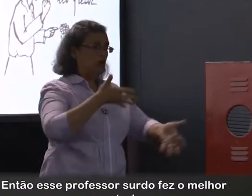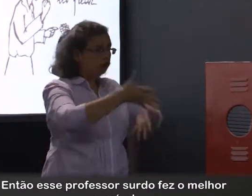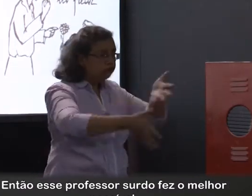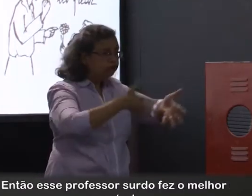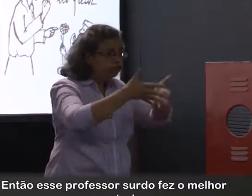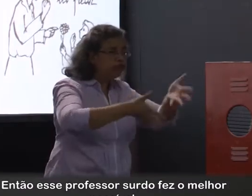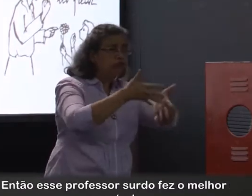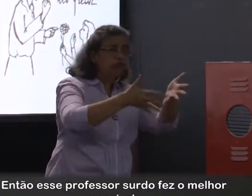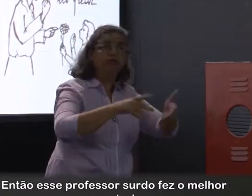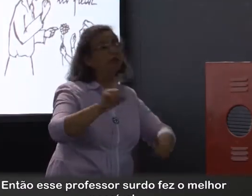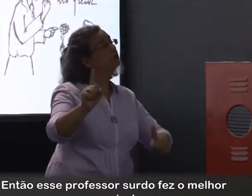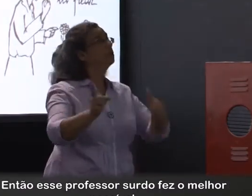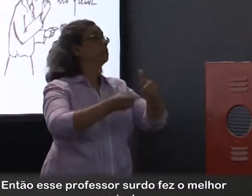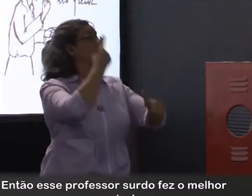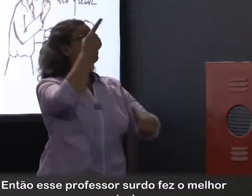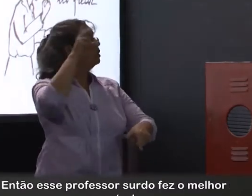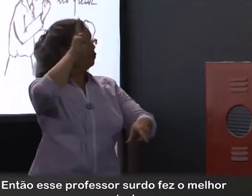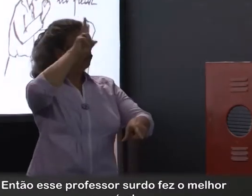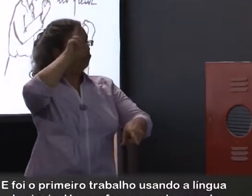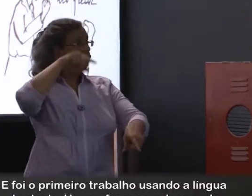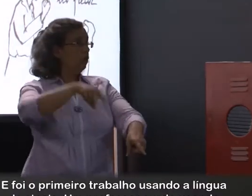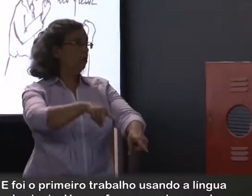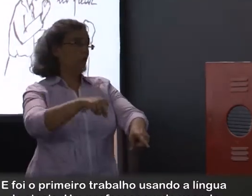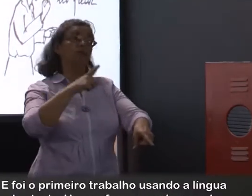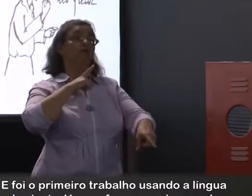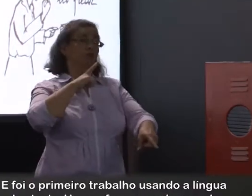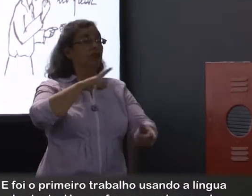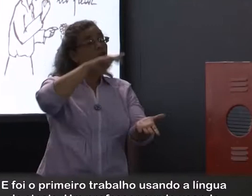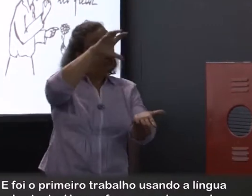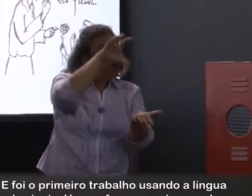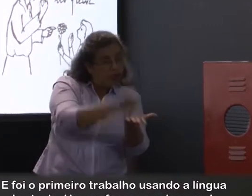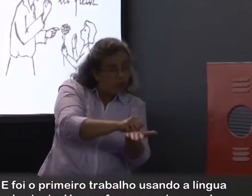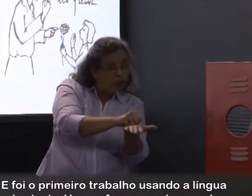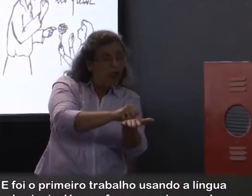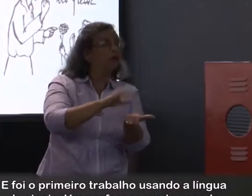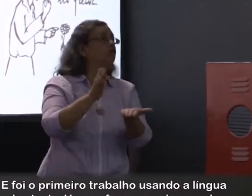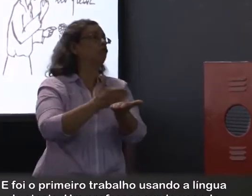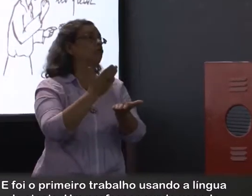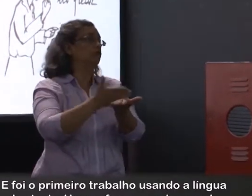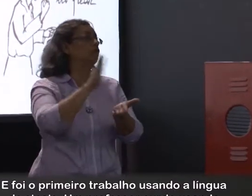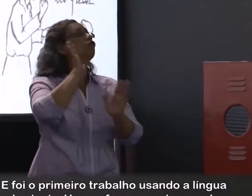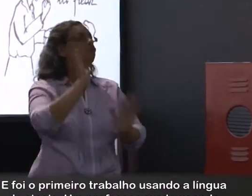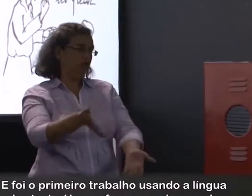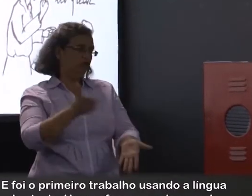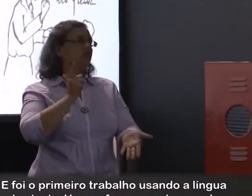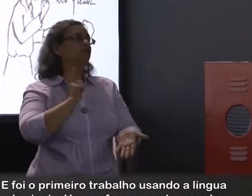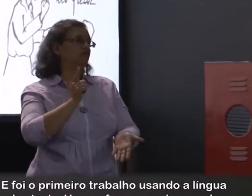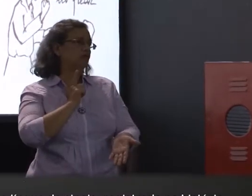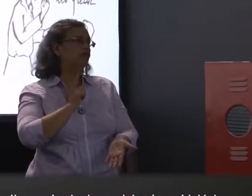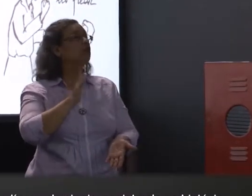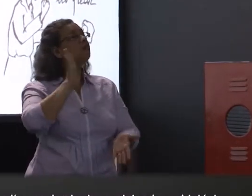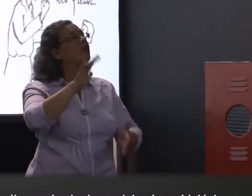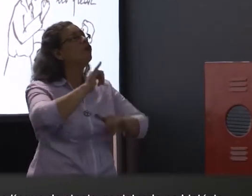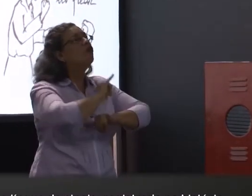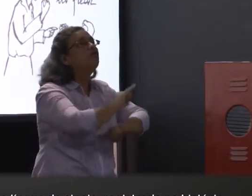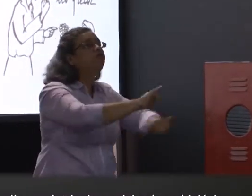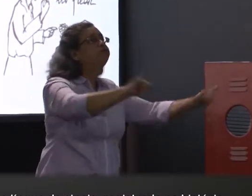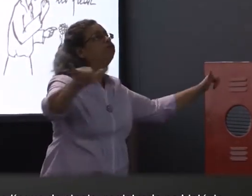surdo, ele realmente fez o melhor ali, um trabalho. E foi o primeiro trabalho usando a língua de sinais, um professor surdo usando a língua de sinais registrado